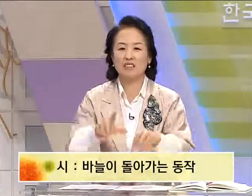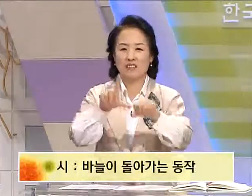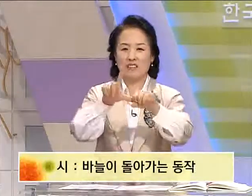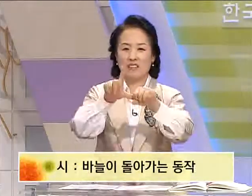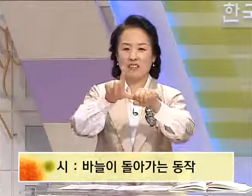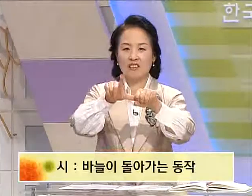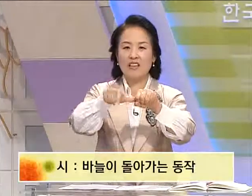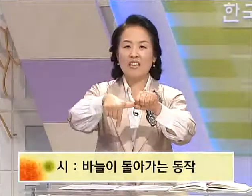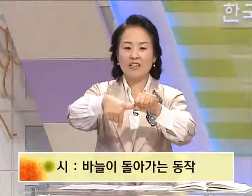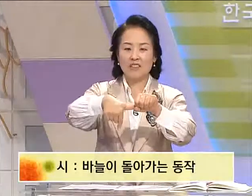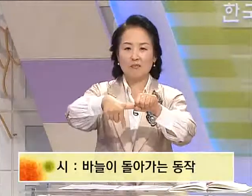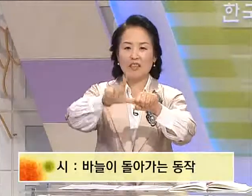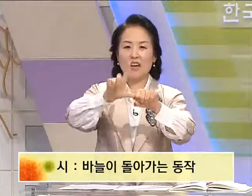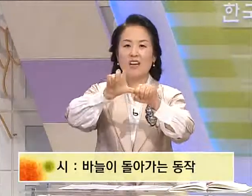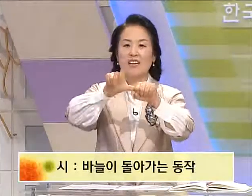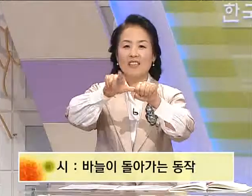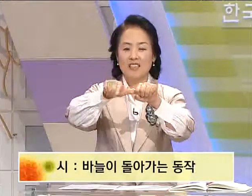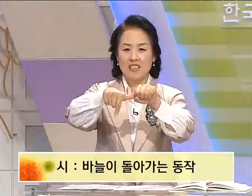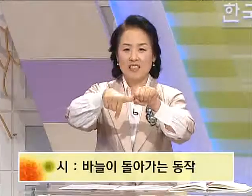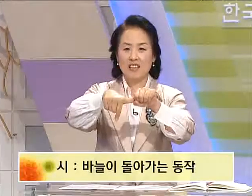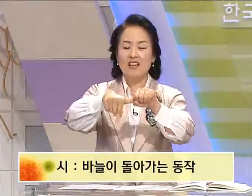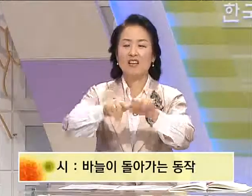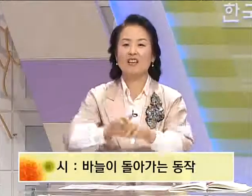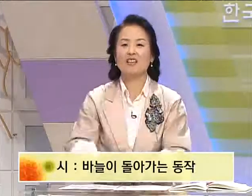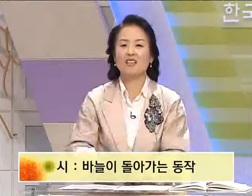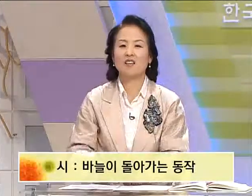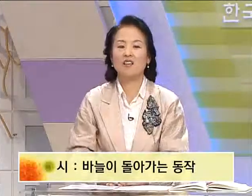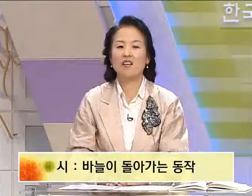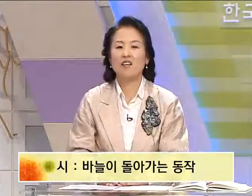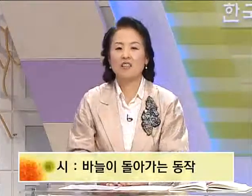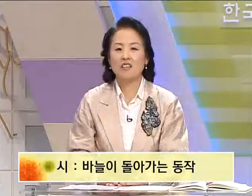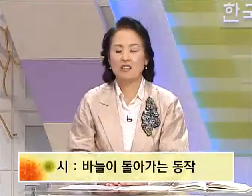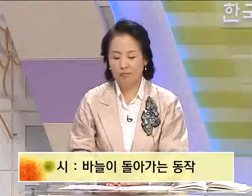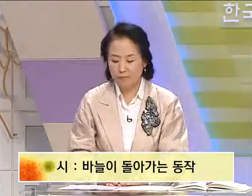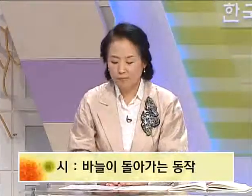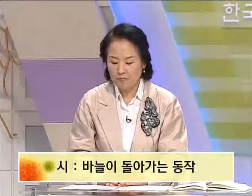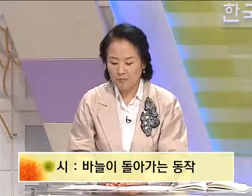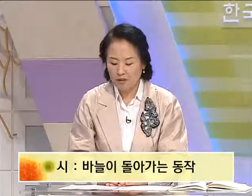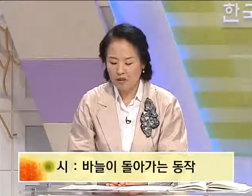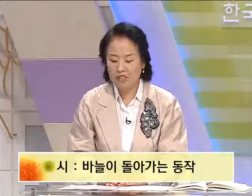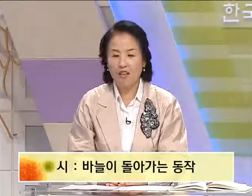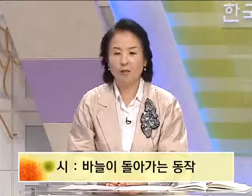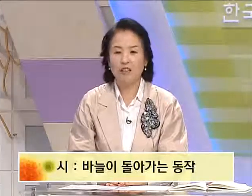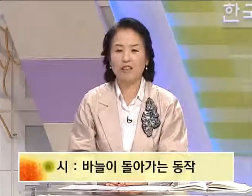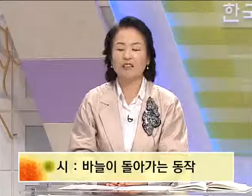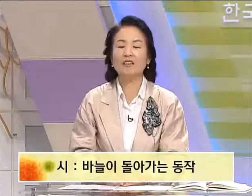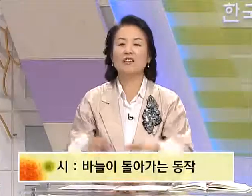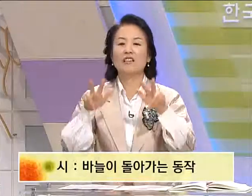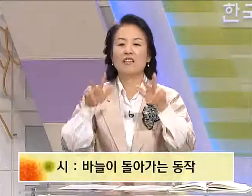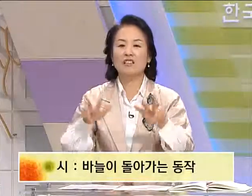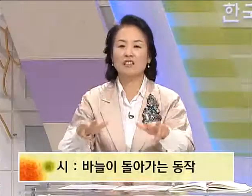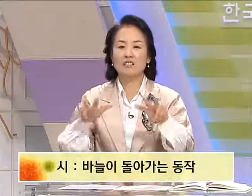시가 되겠습니다. 시. 그래서 지금 몇 시예요 할 때는 지금